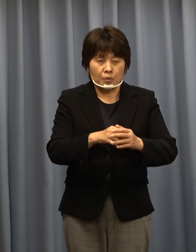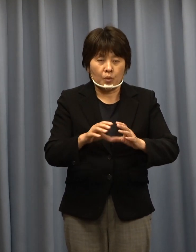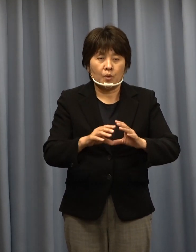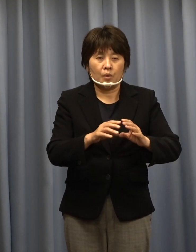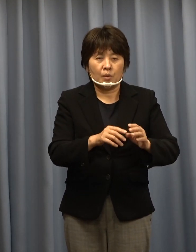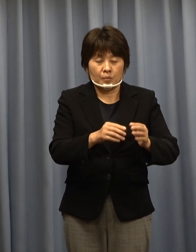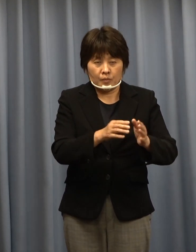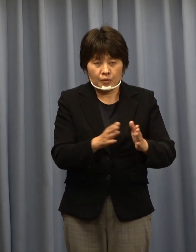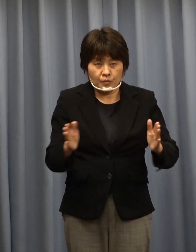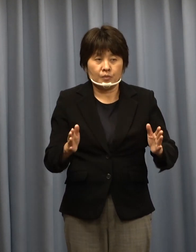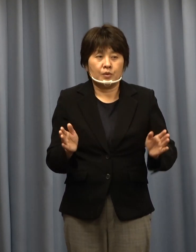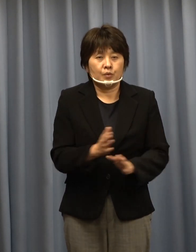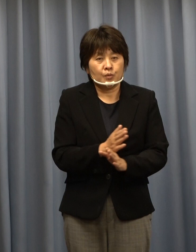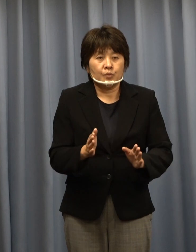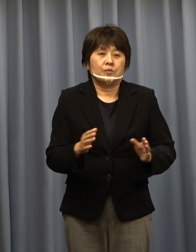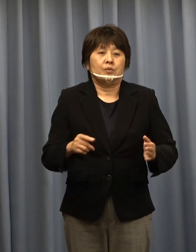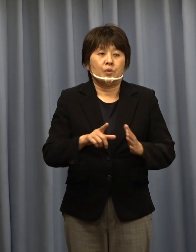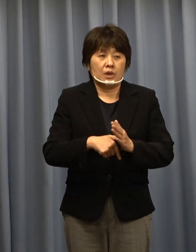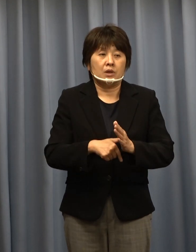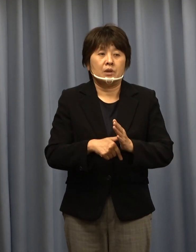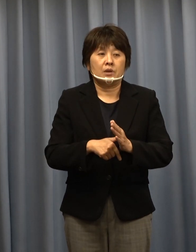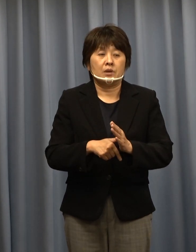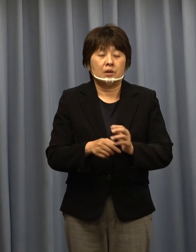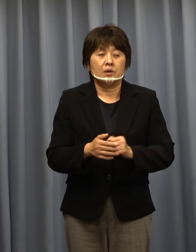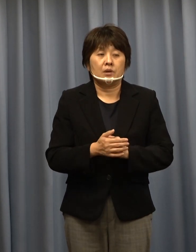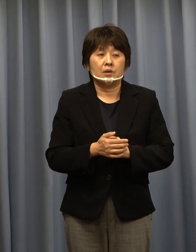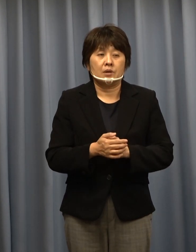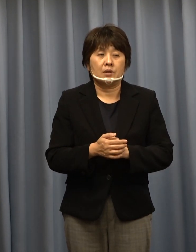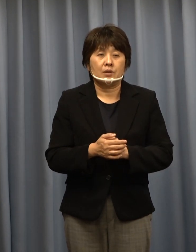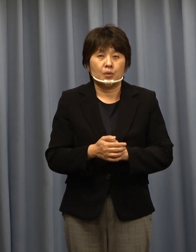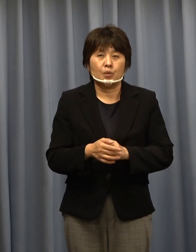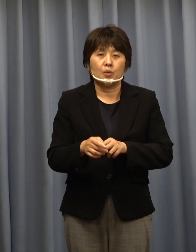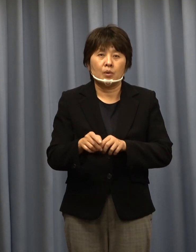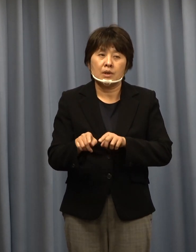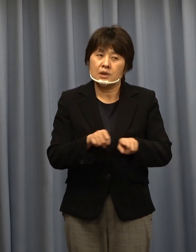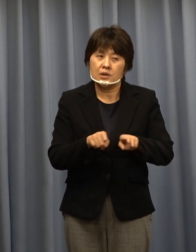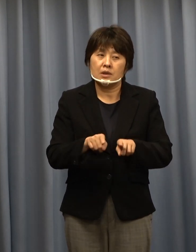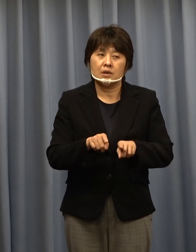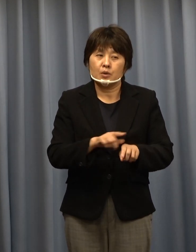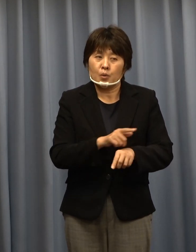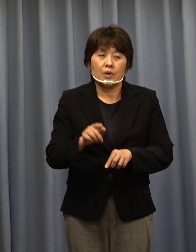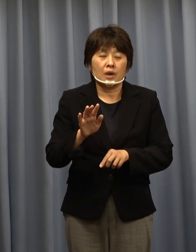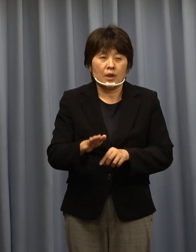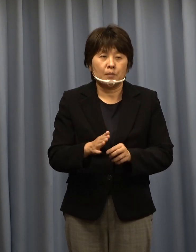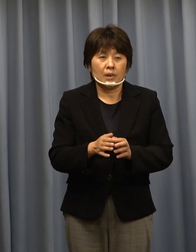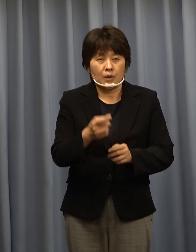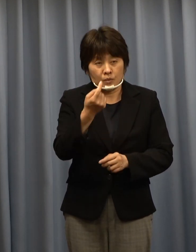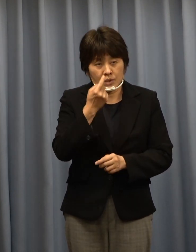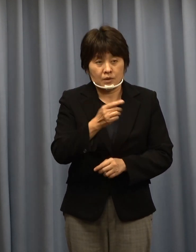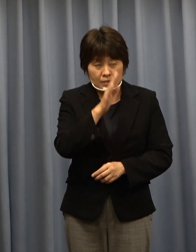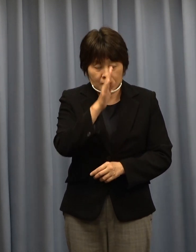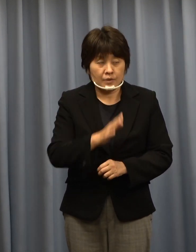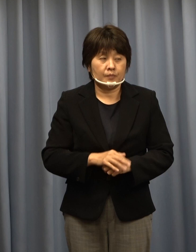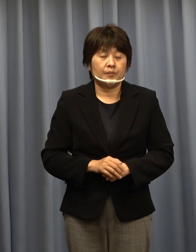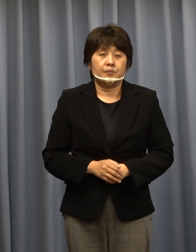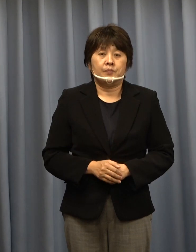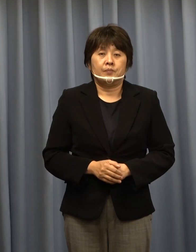のこう必要な要件というか、特に見られる指数とかそういったものがあれば教えていただけますでしょうか。